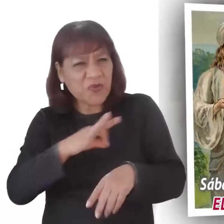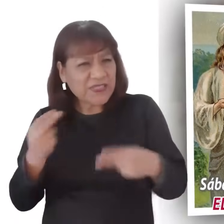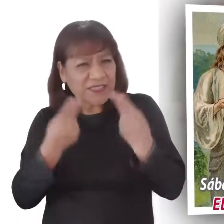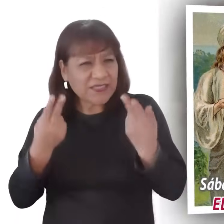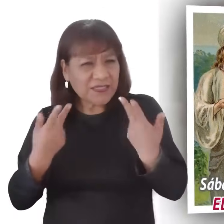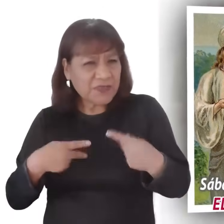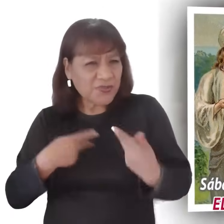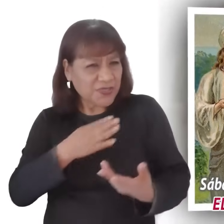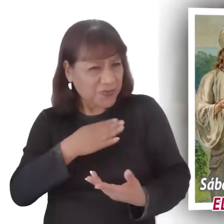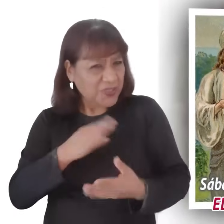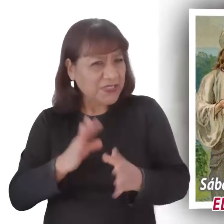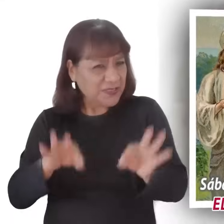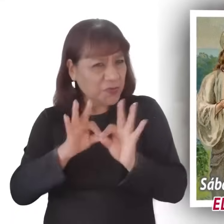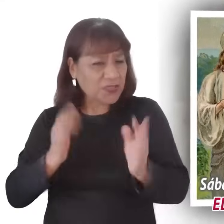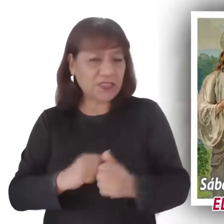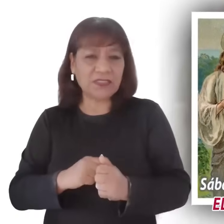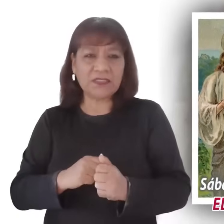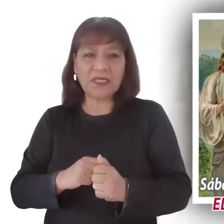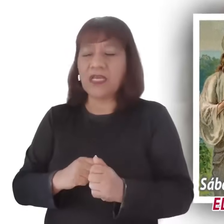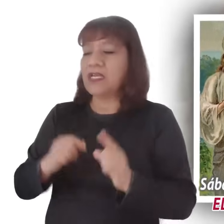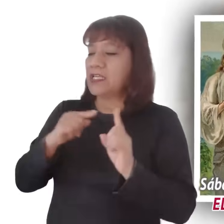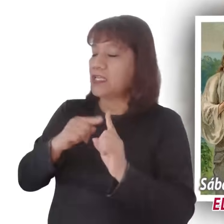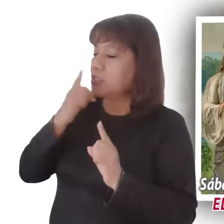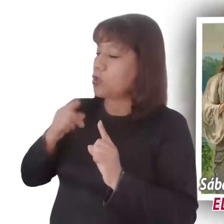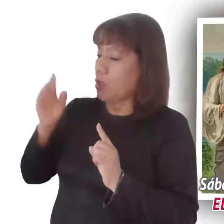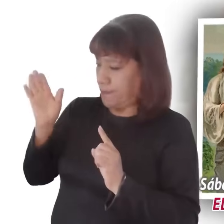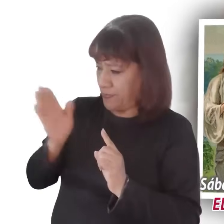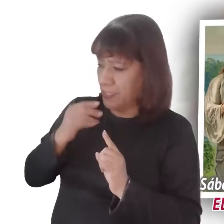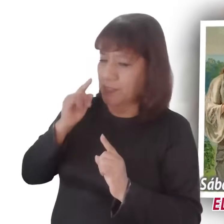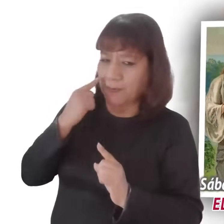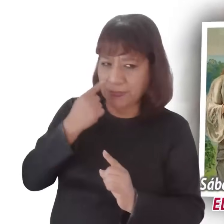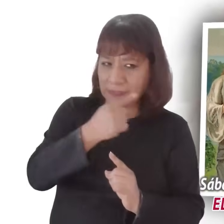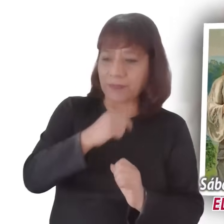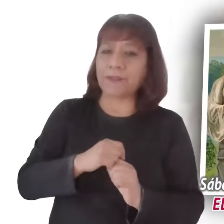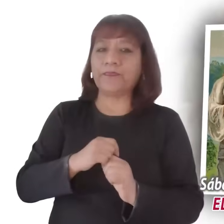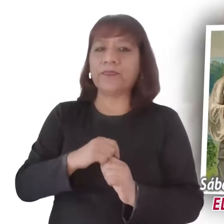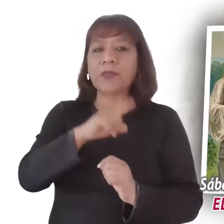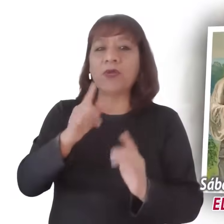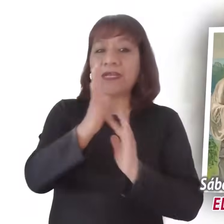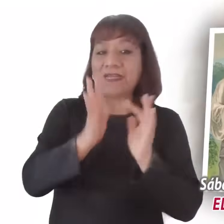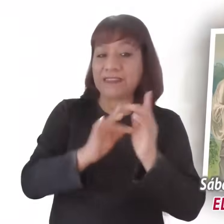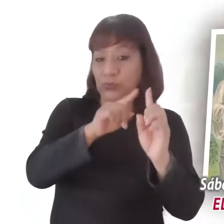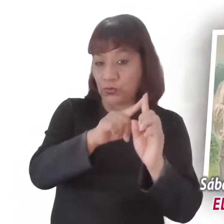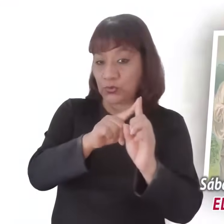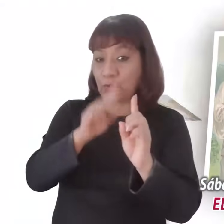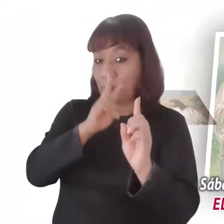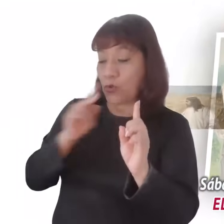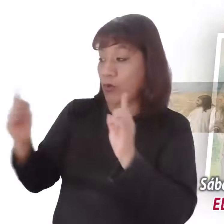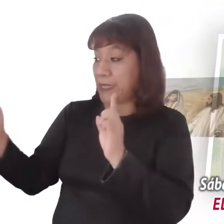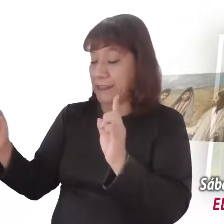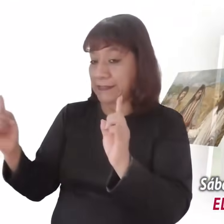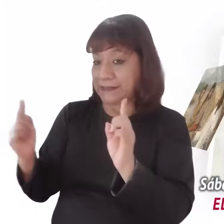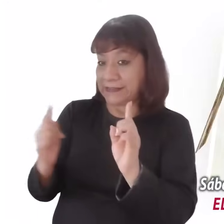contestó: ven y lo verás. Cuando Jesús vio que Natanael se acercaba, dijo: este es un